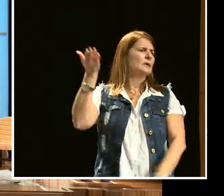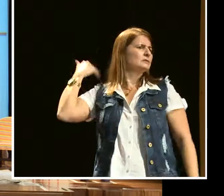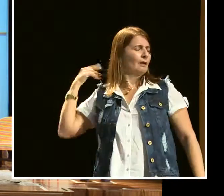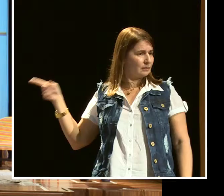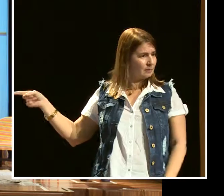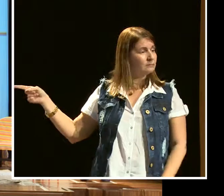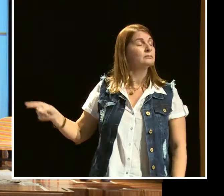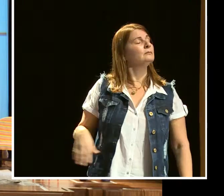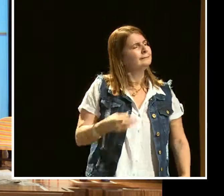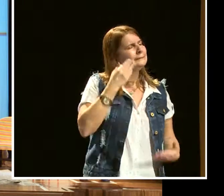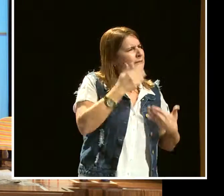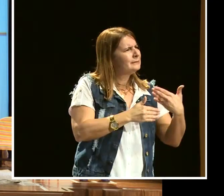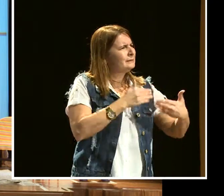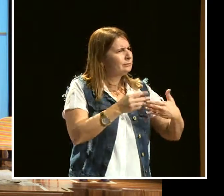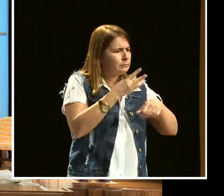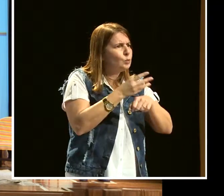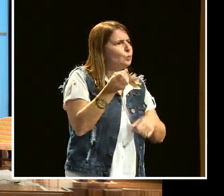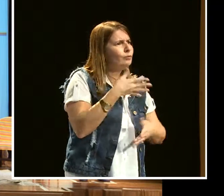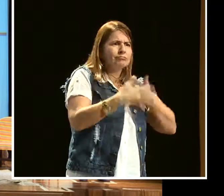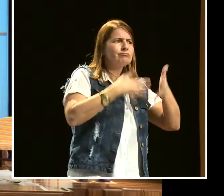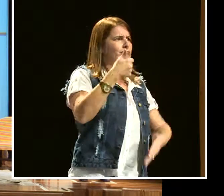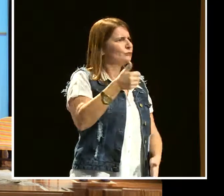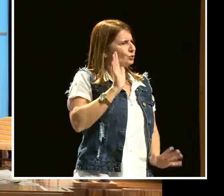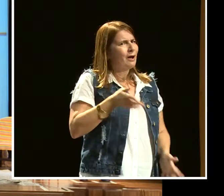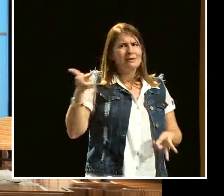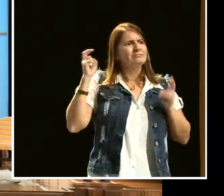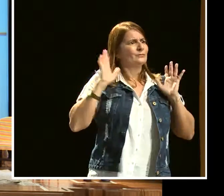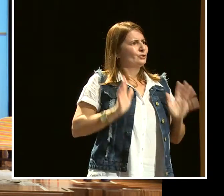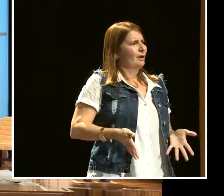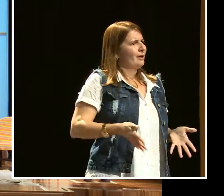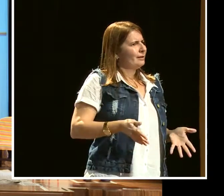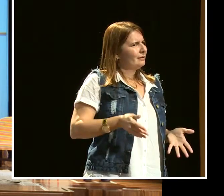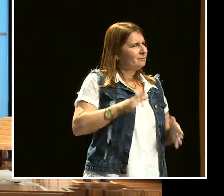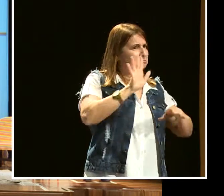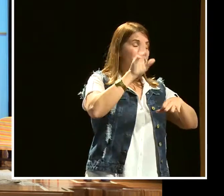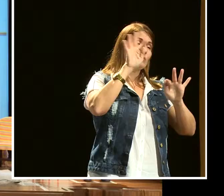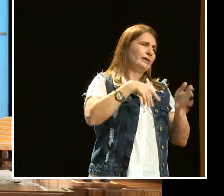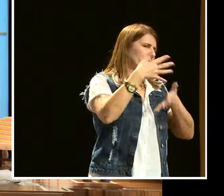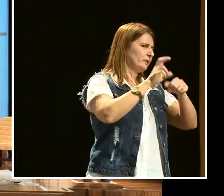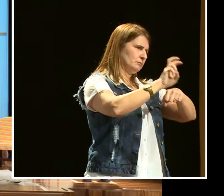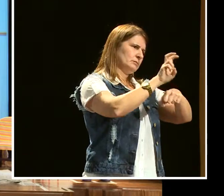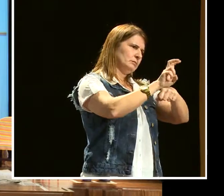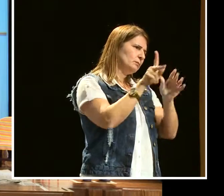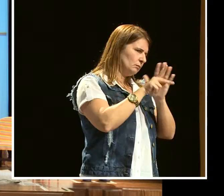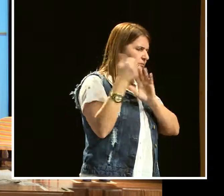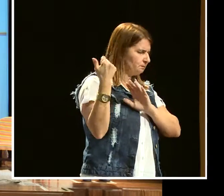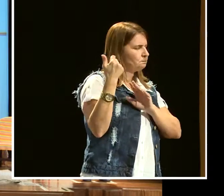outro período, acho que é no sexto. E a gente percebeu que no terceiro a aceitação já era